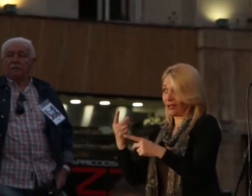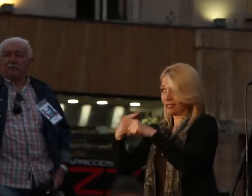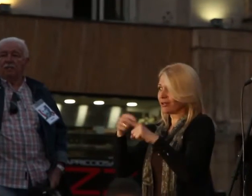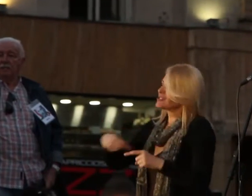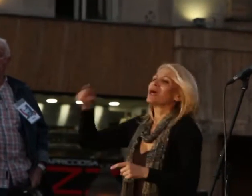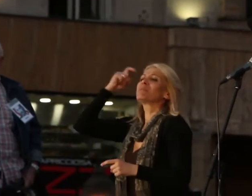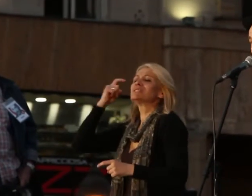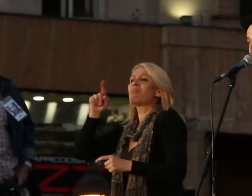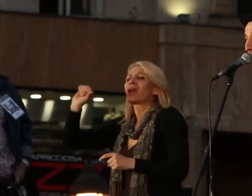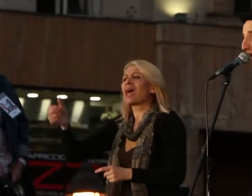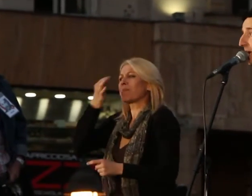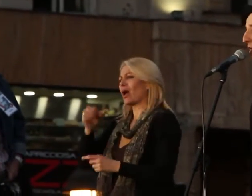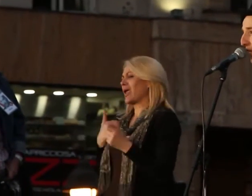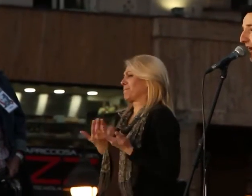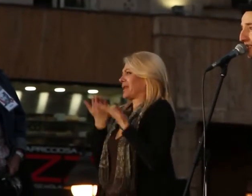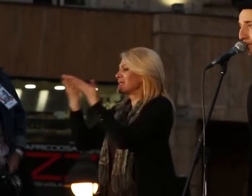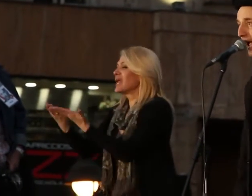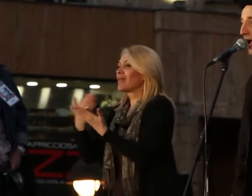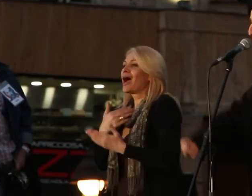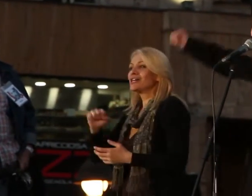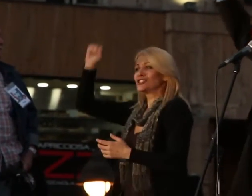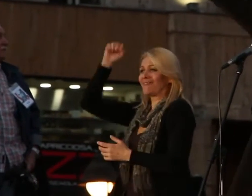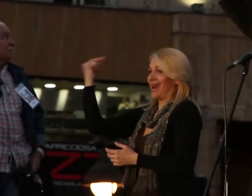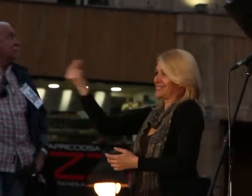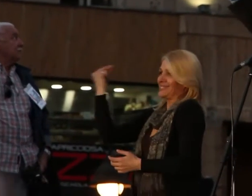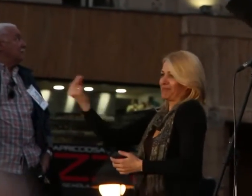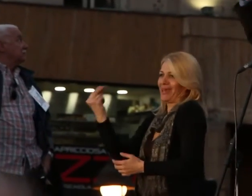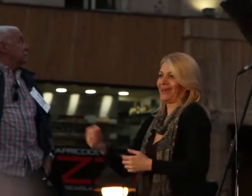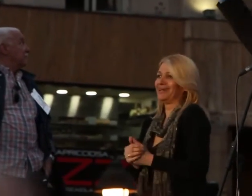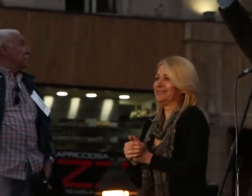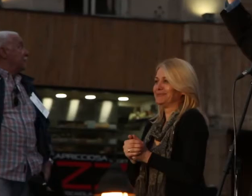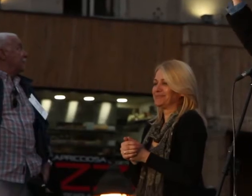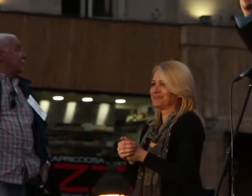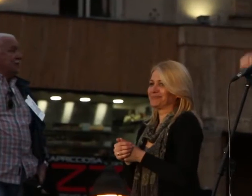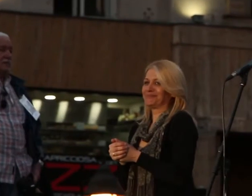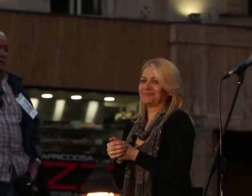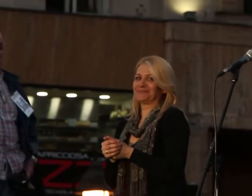zato što mislimo da ih on najbolje predstavlja. Živela Srbija, otpor tiraniji!